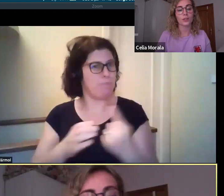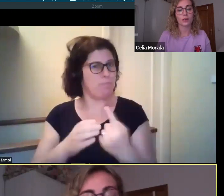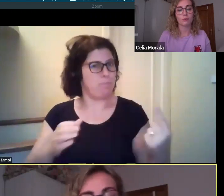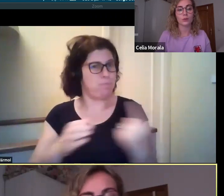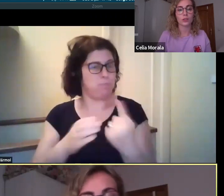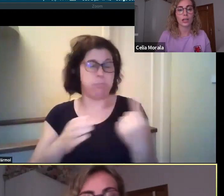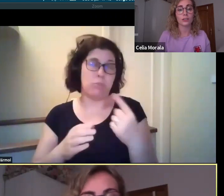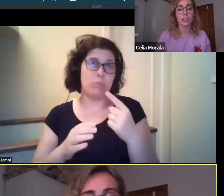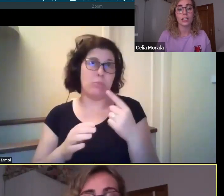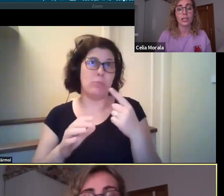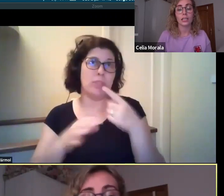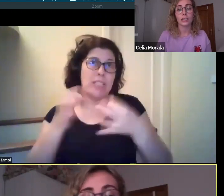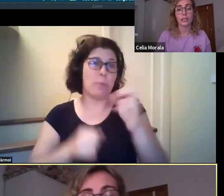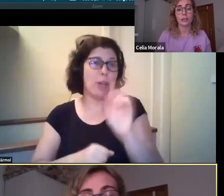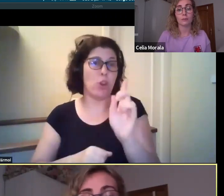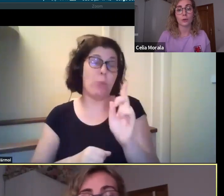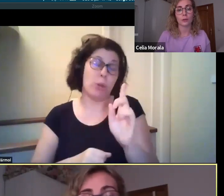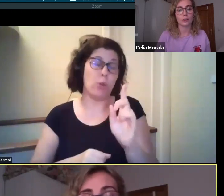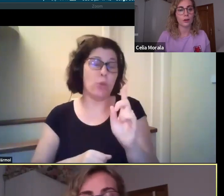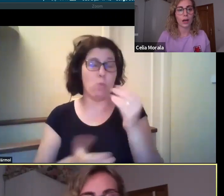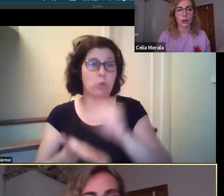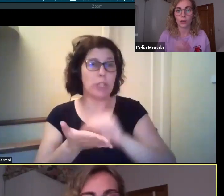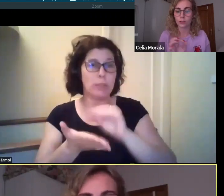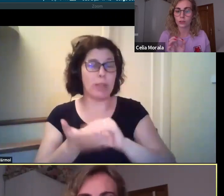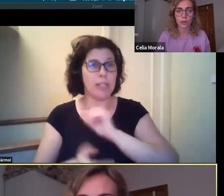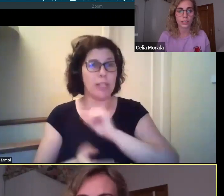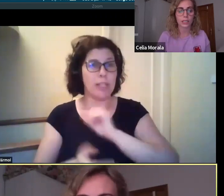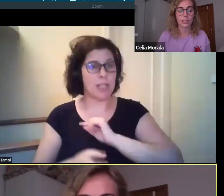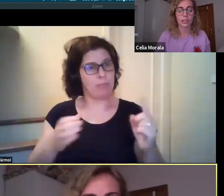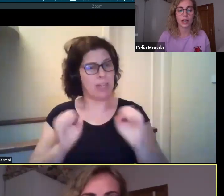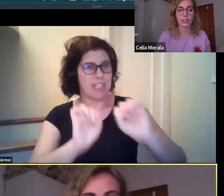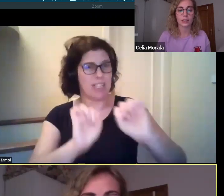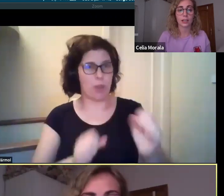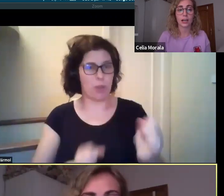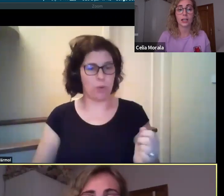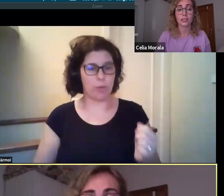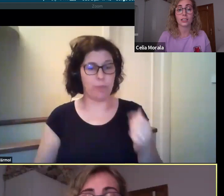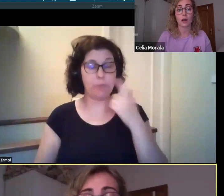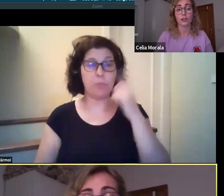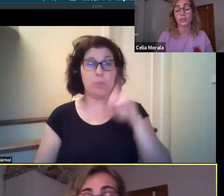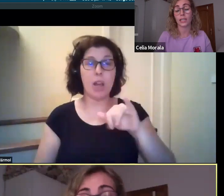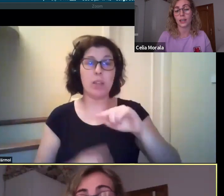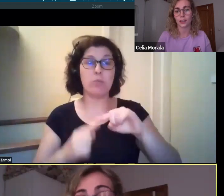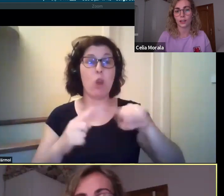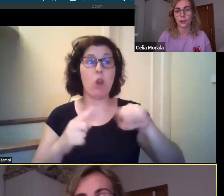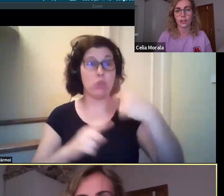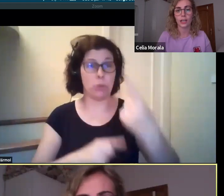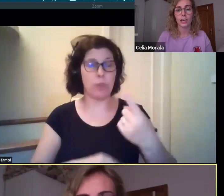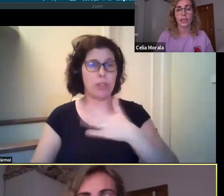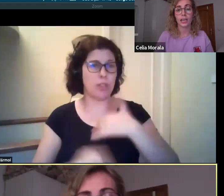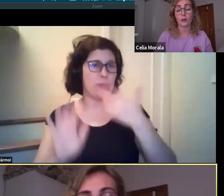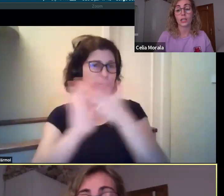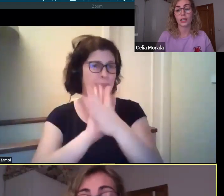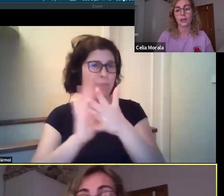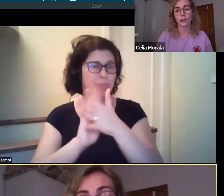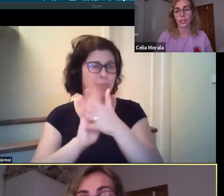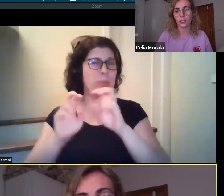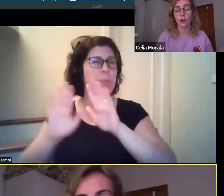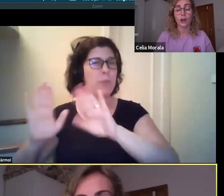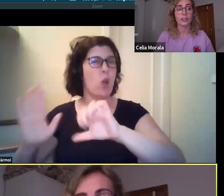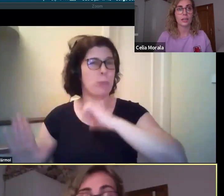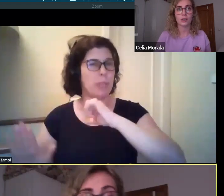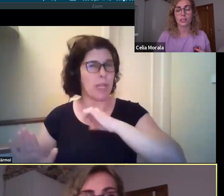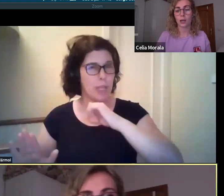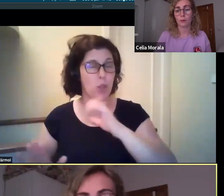pero sí en muchos casos, y sobre todo algunas consecuencias que quería destacar es la hospitalización, ausencia al